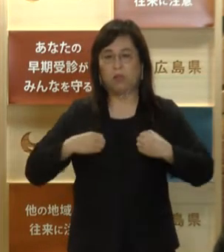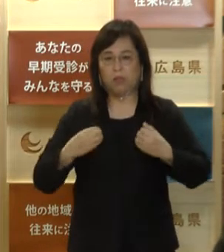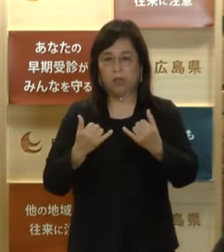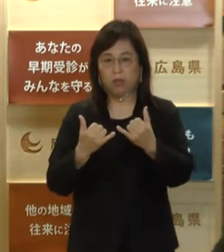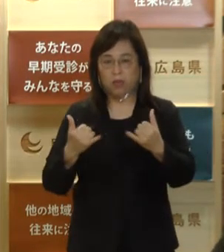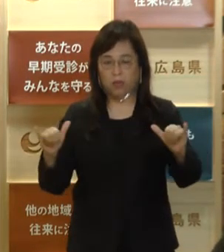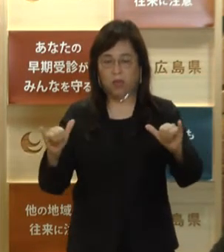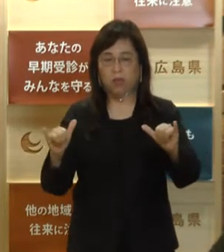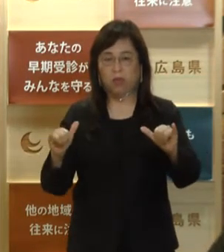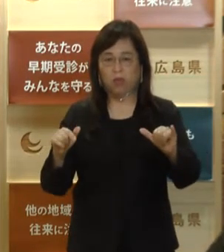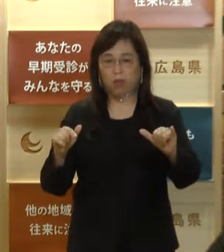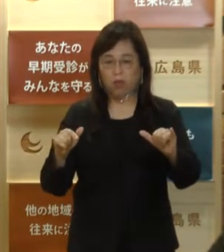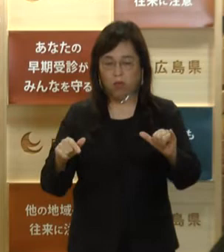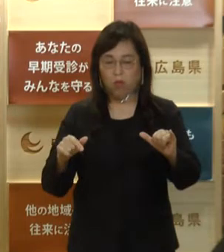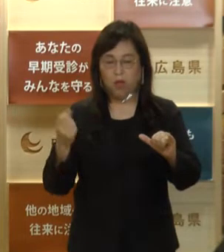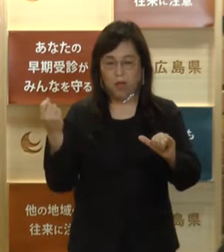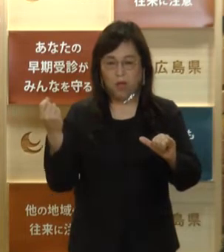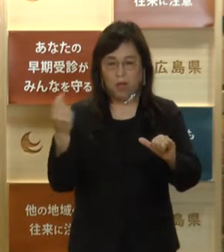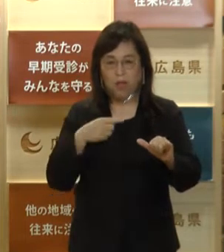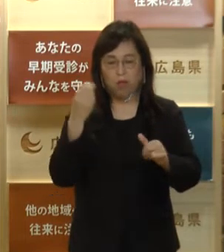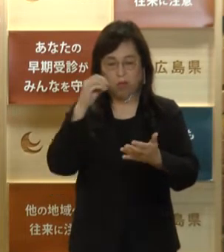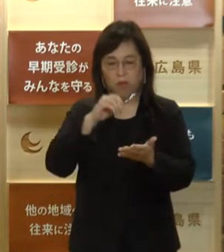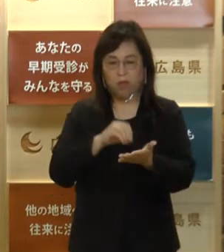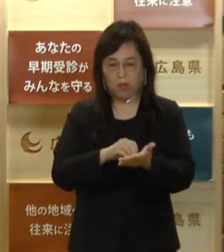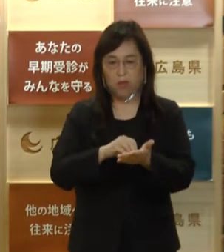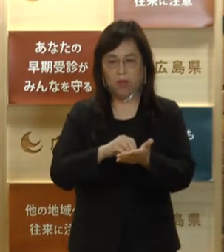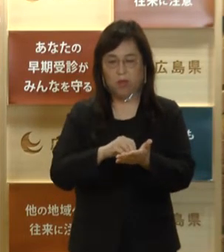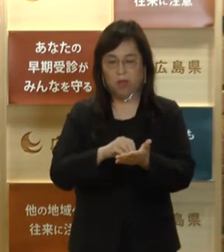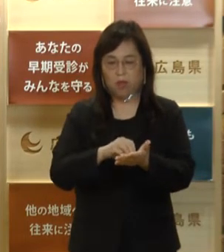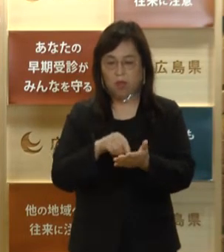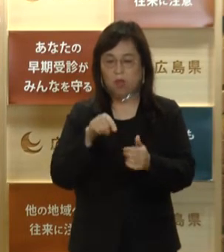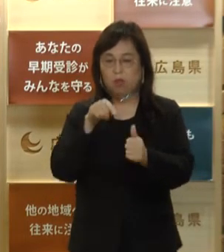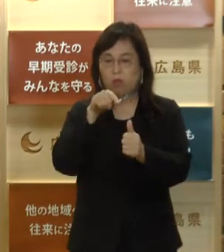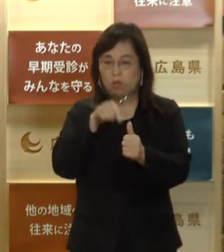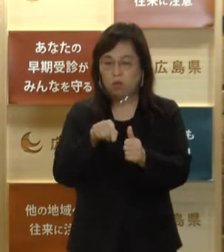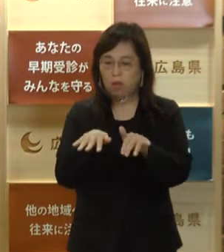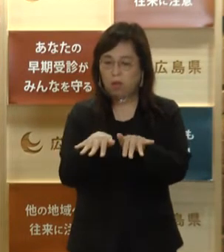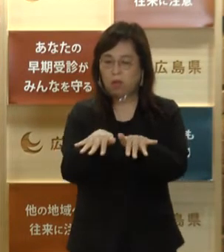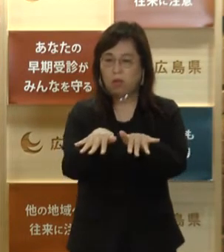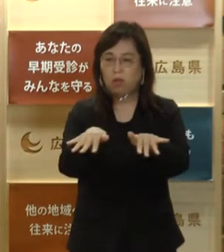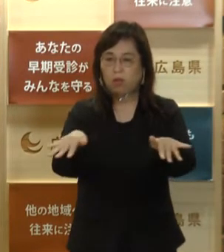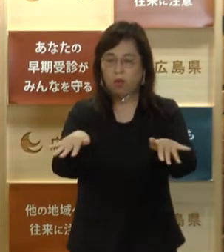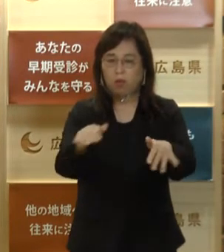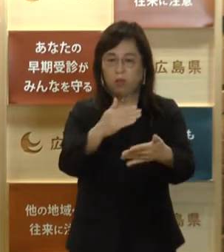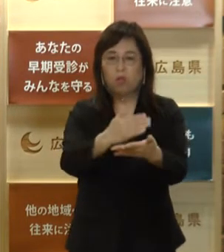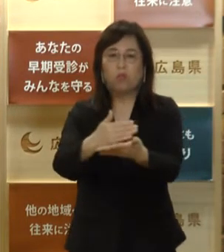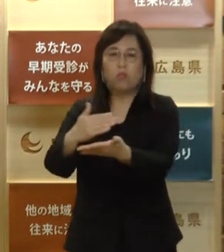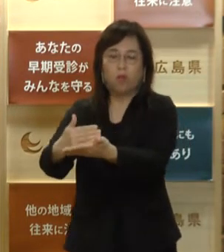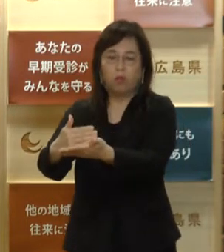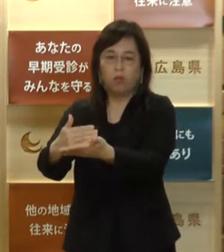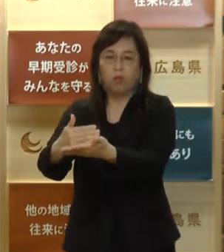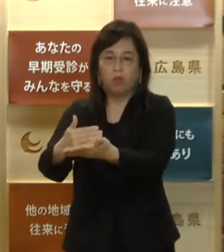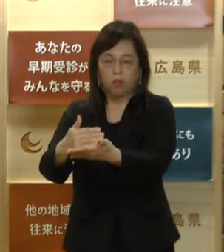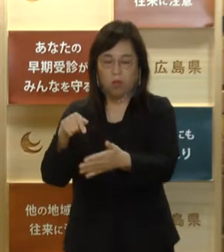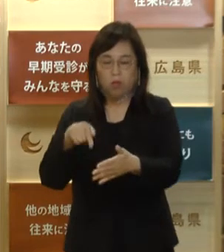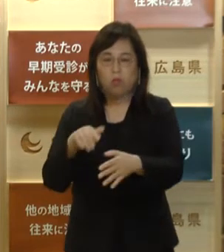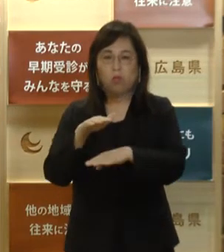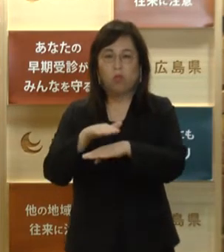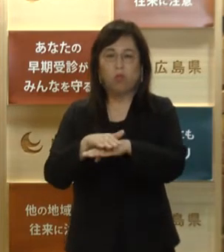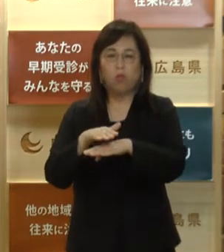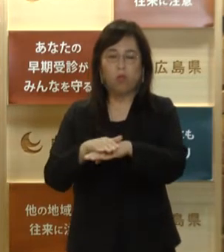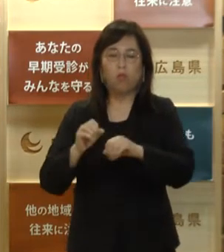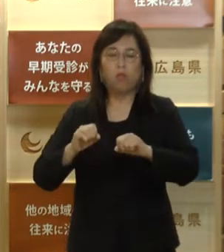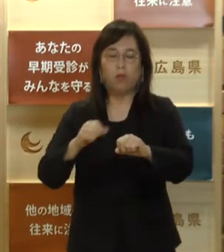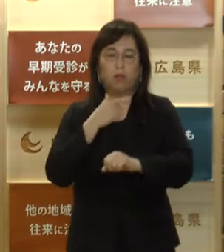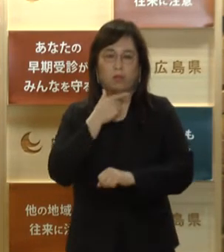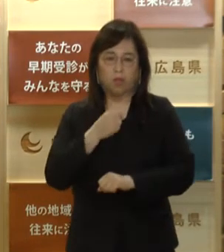をですね、確認することによって、経路を遮断していくという方法を我々としては、検査を見ていまして、積極